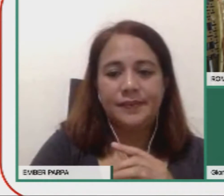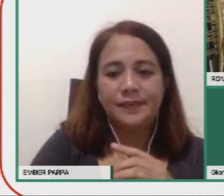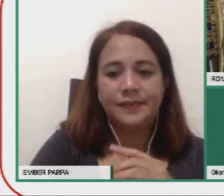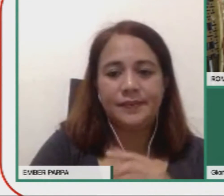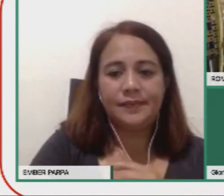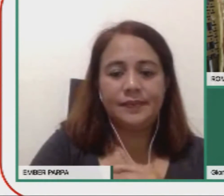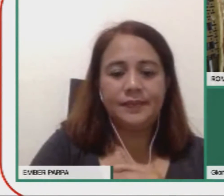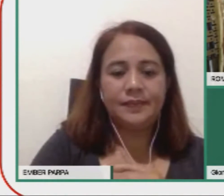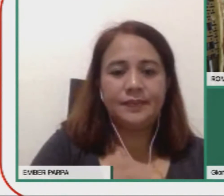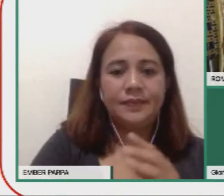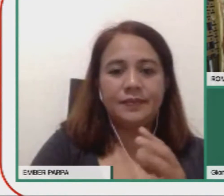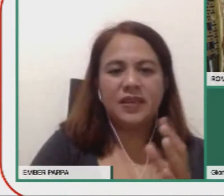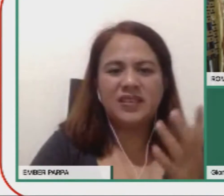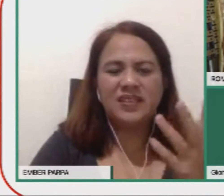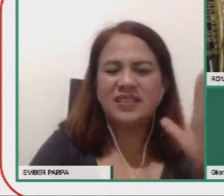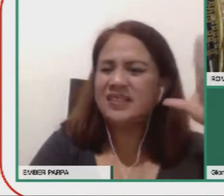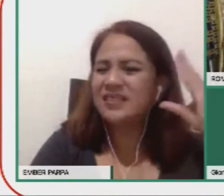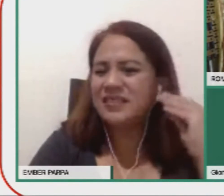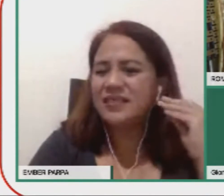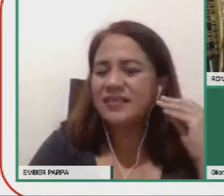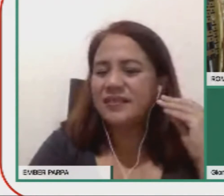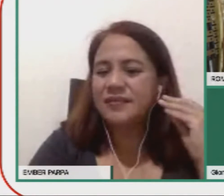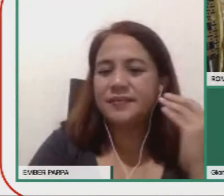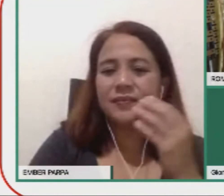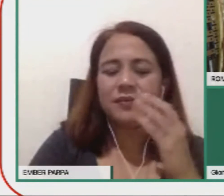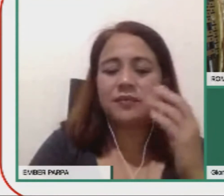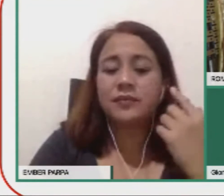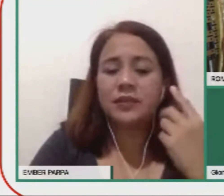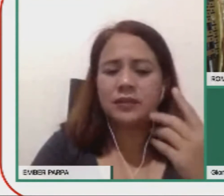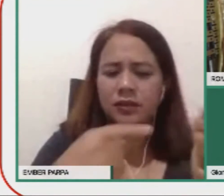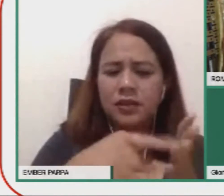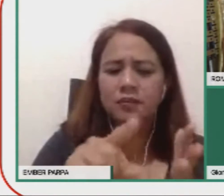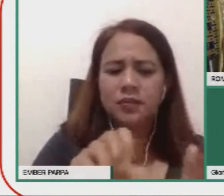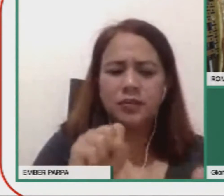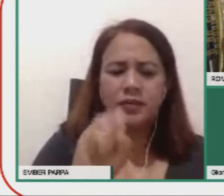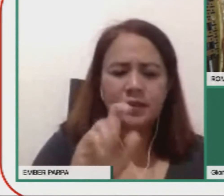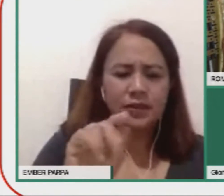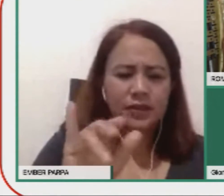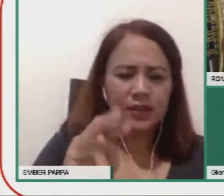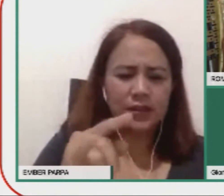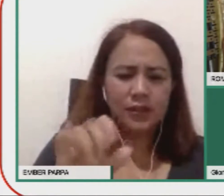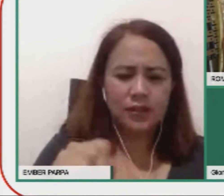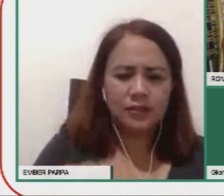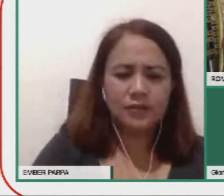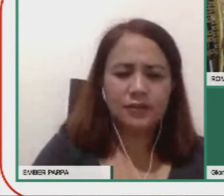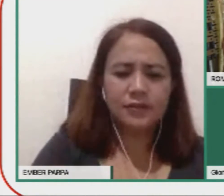Biglang mahina. Yung settings mo, Glo, baka yung volume mo, yung